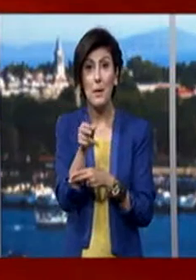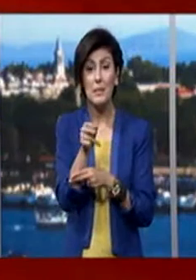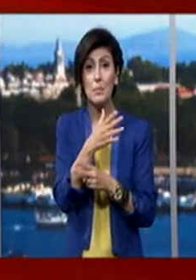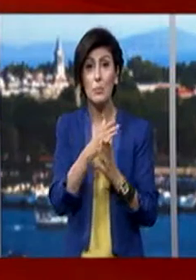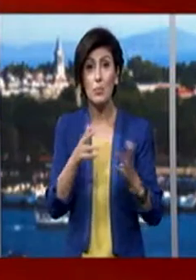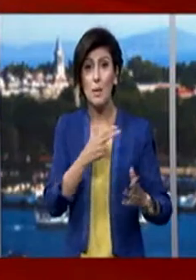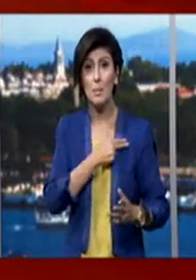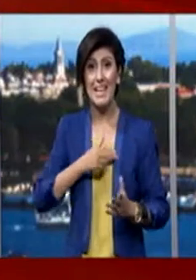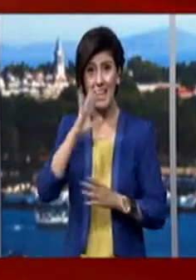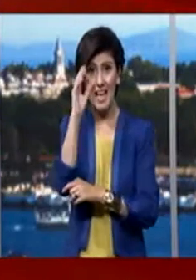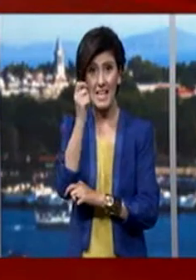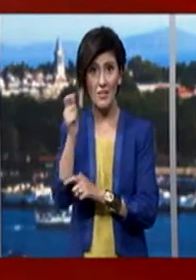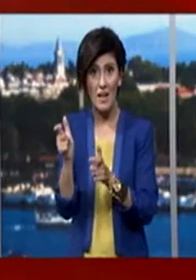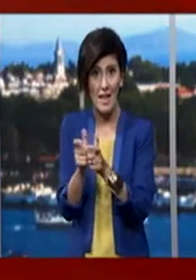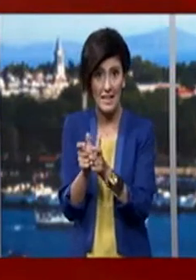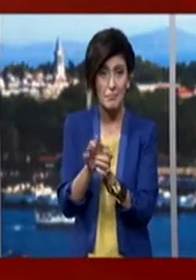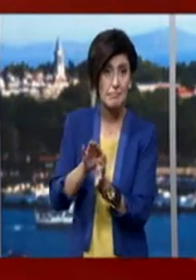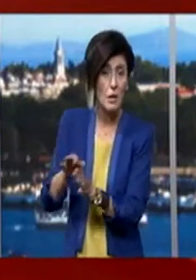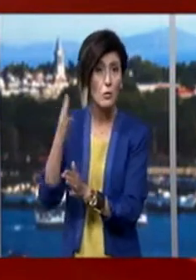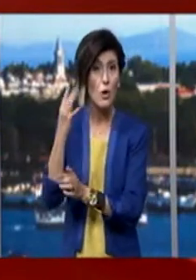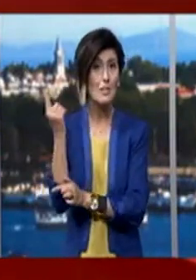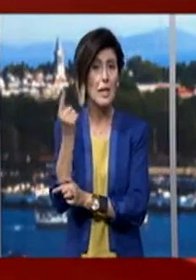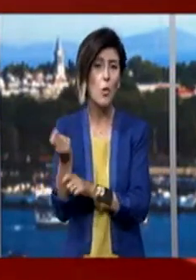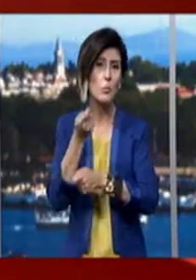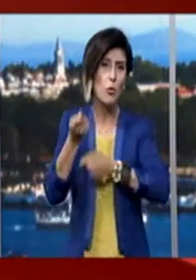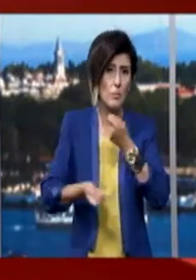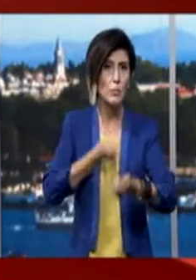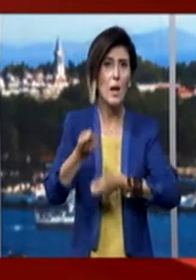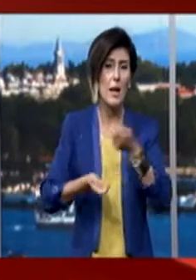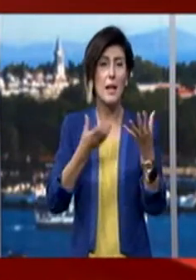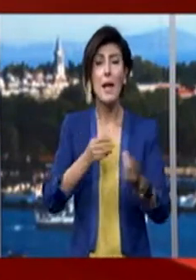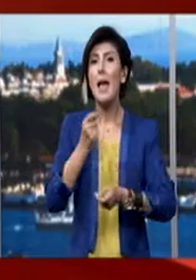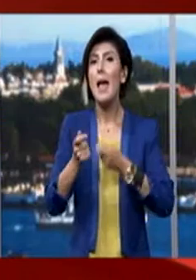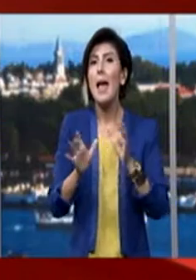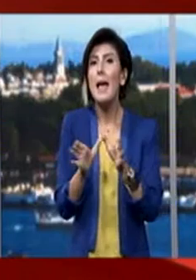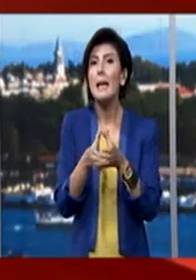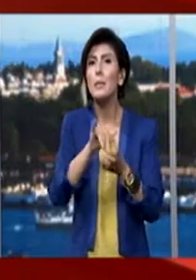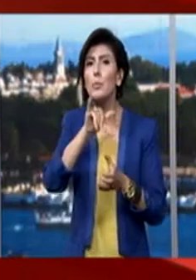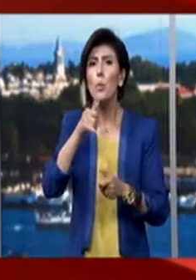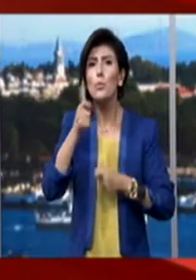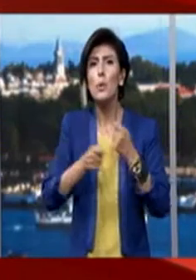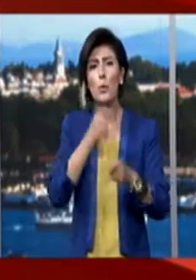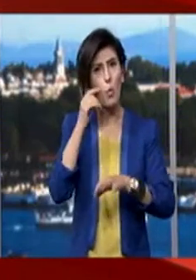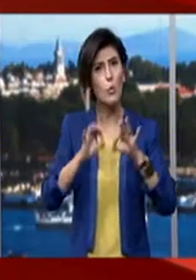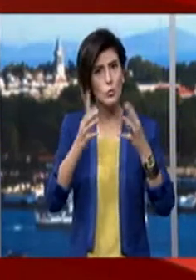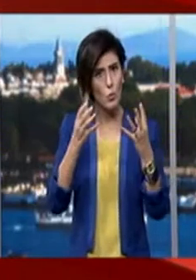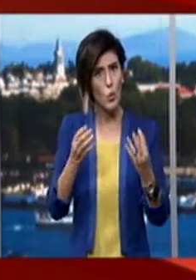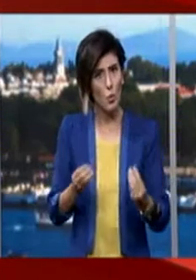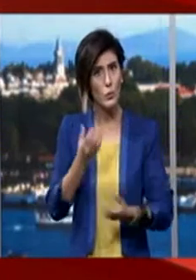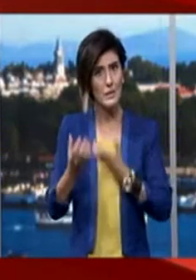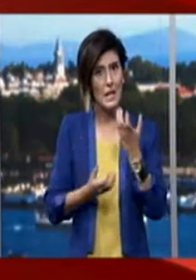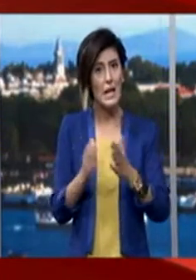itfaiye ekiplerinin yanı sıra 4 helikopterle müdahale edildi. Ekiplerin yoğun çabasıyla kontrol altına alınan